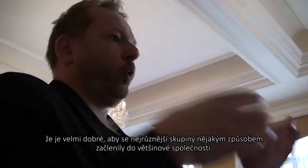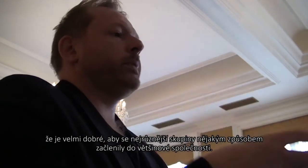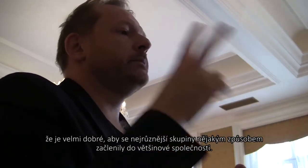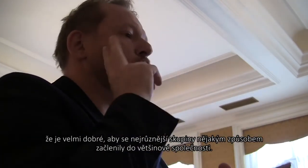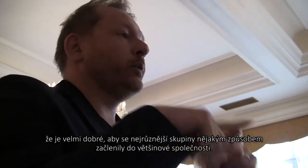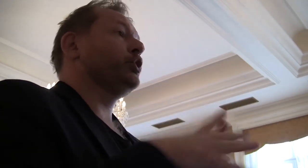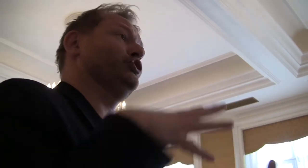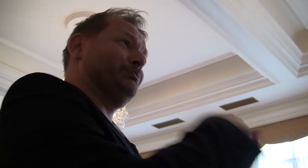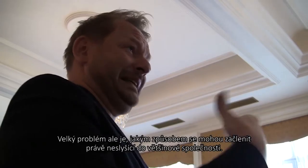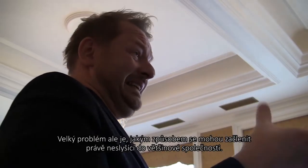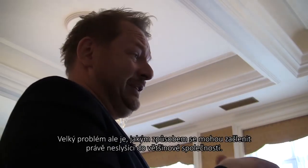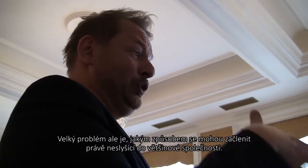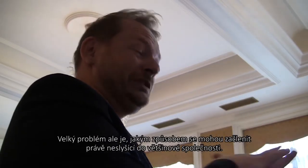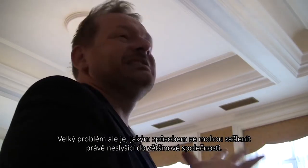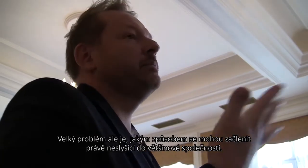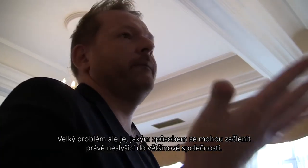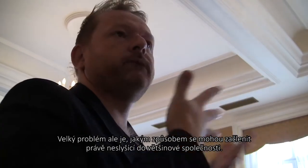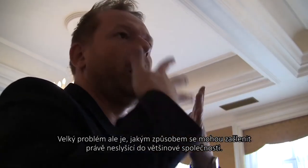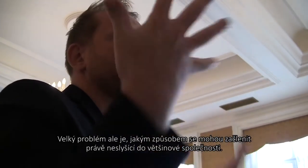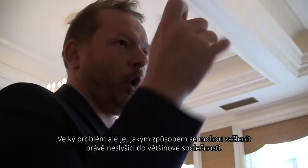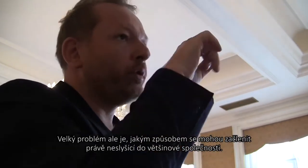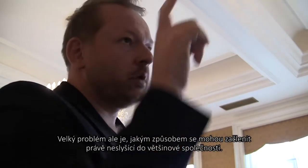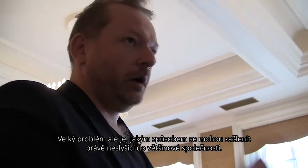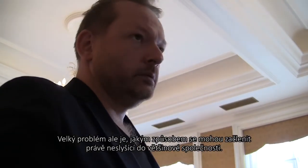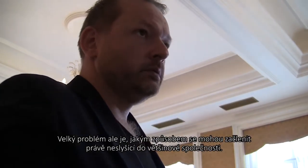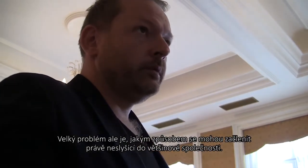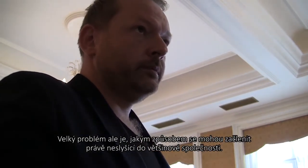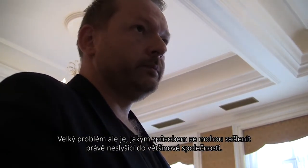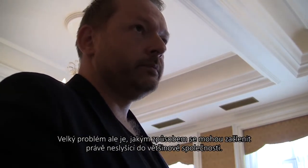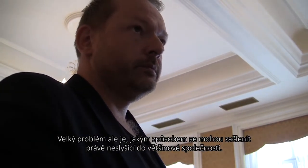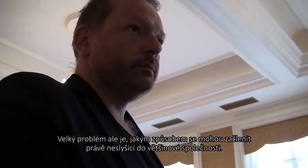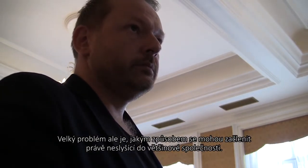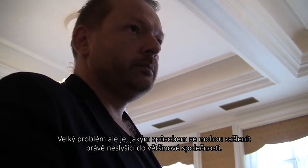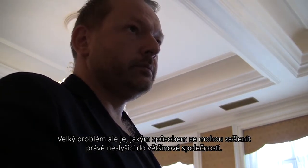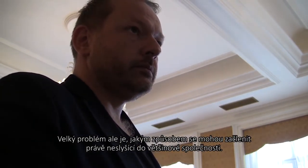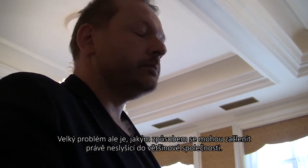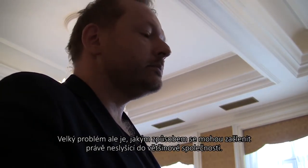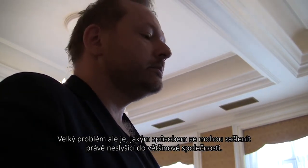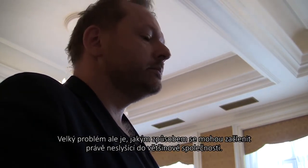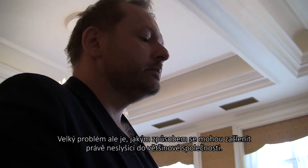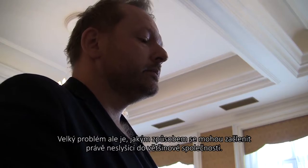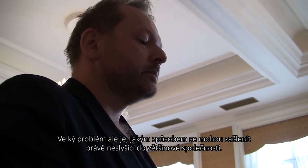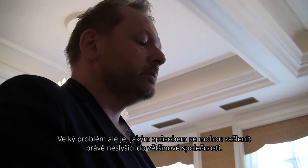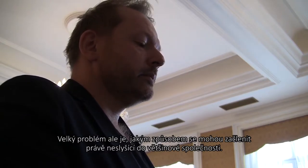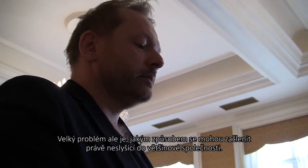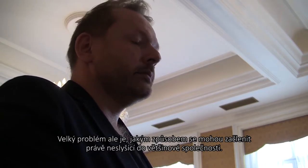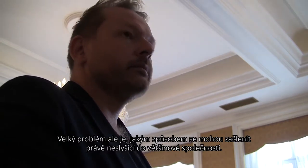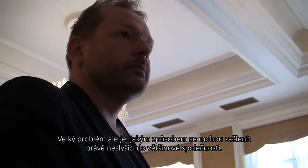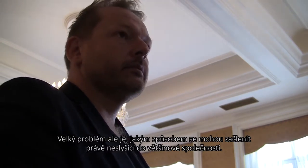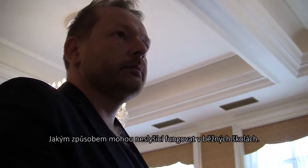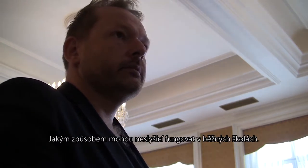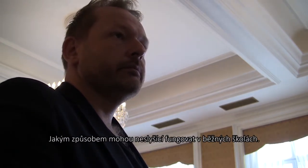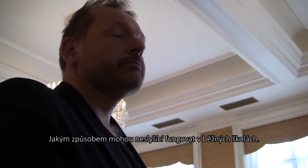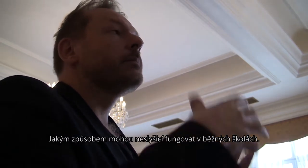většinové společnosti. Velký problém ale je, jakým způsobem se mohou začlenit právě neslyšící do většinové